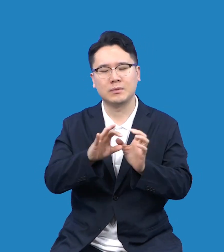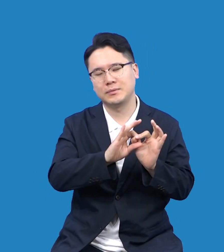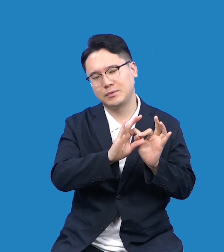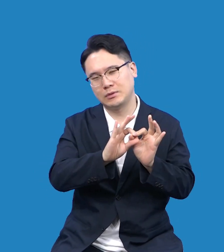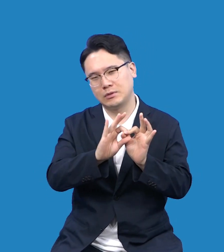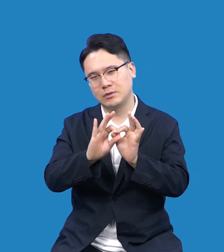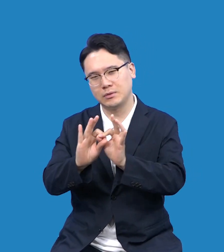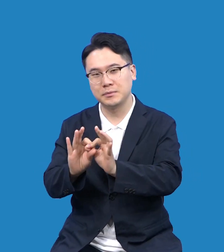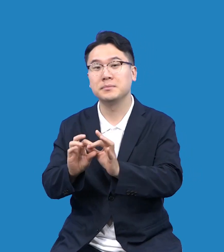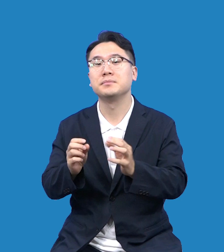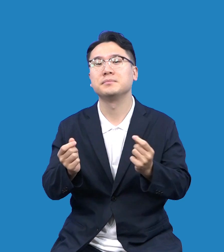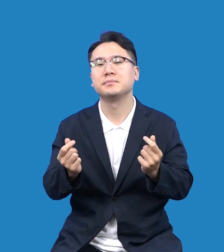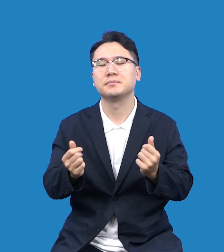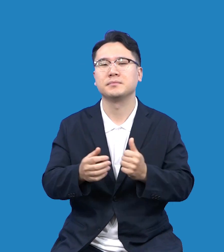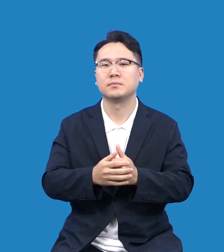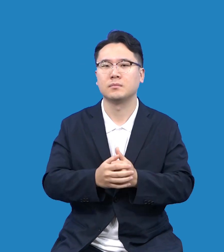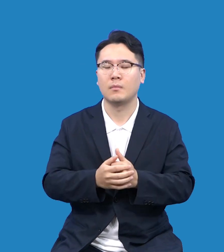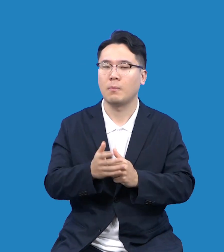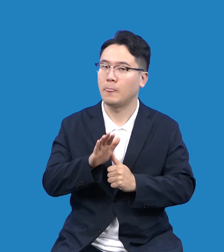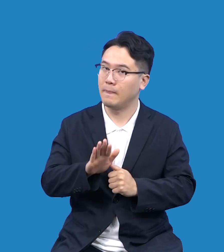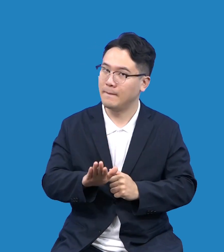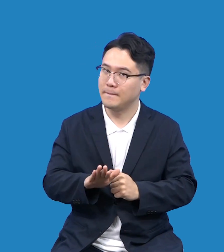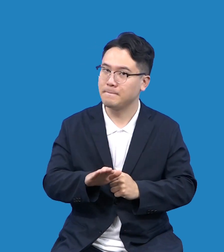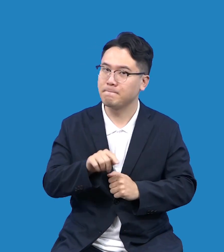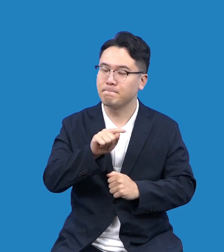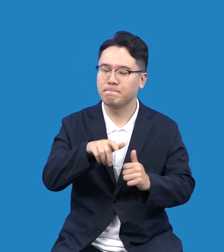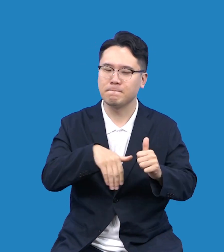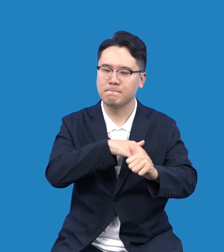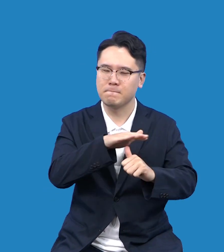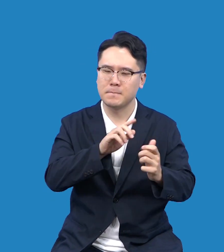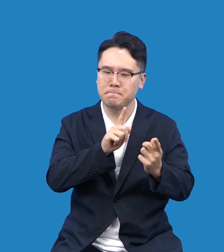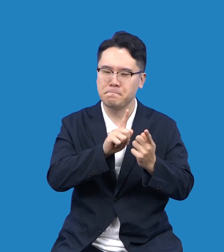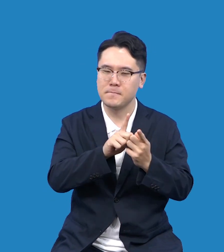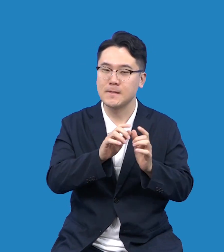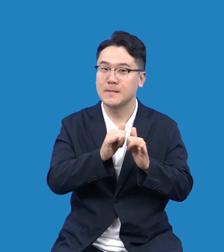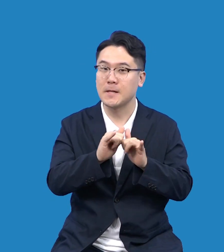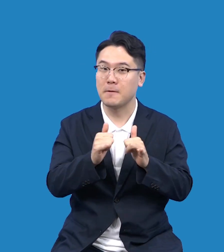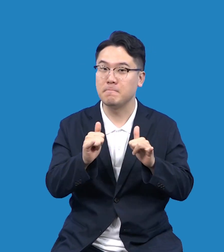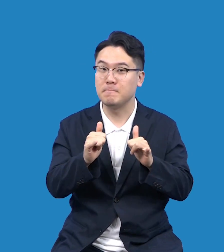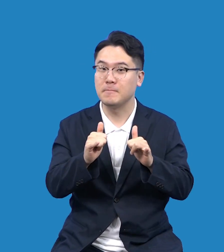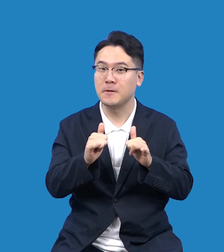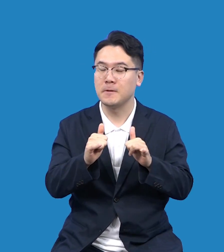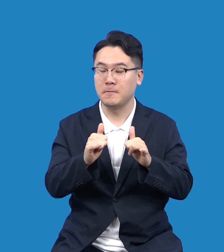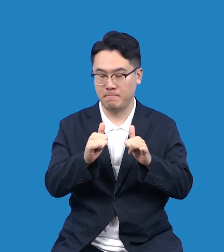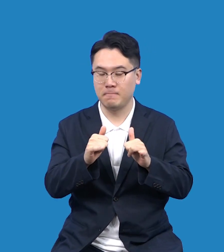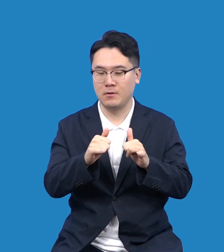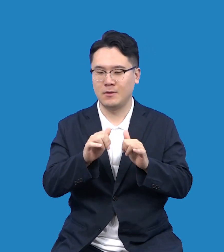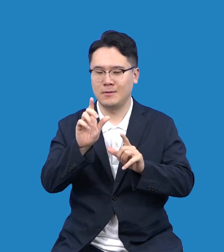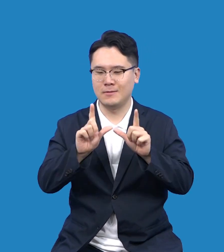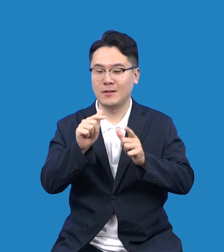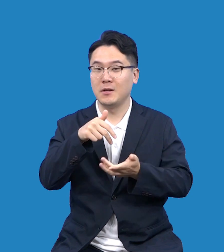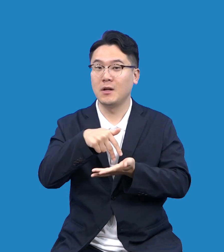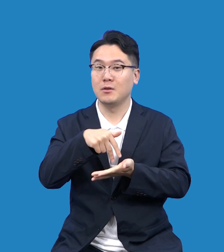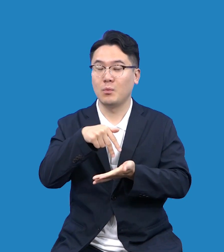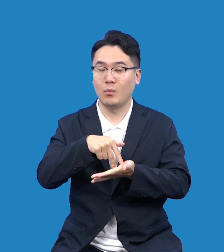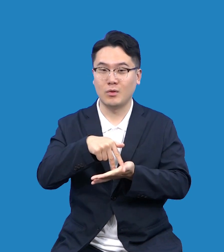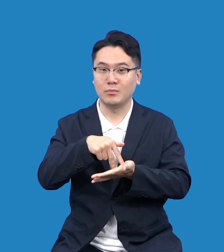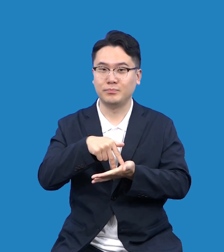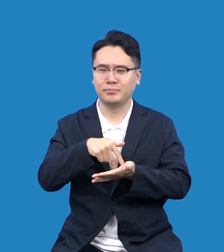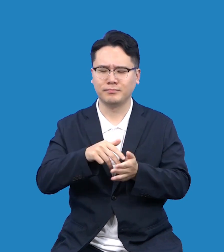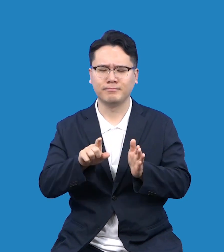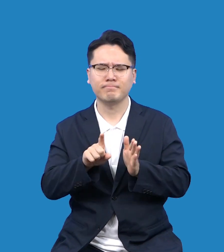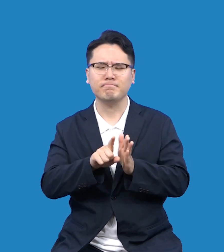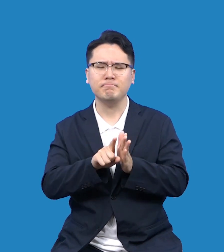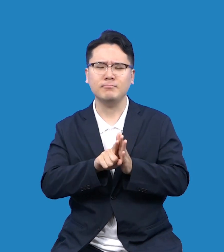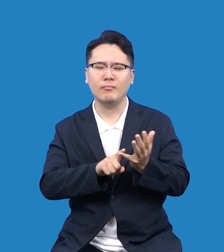이런 상황을 직면하는 사람들의 태도에서 소위 믿음을 가진 사람들의